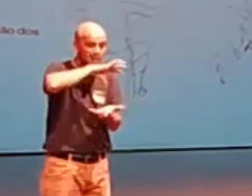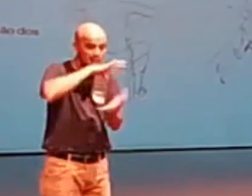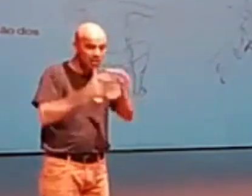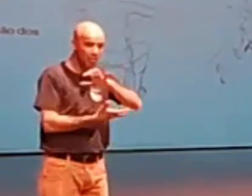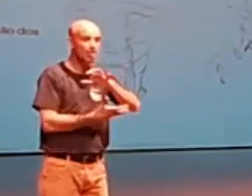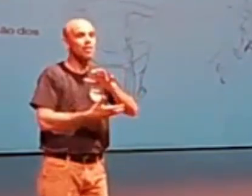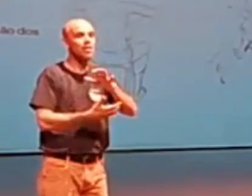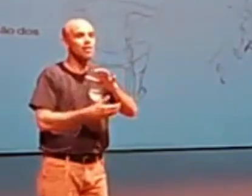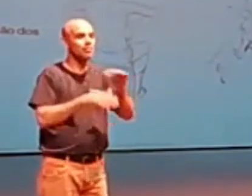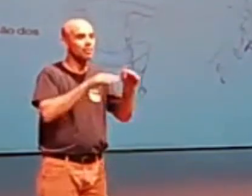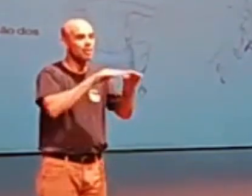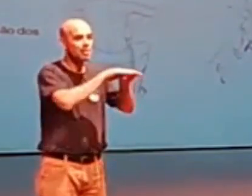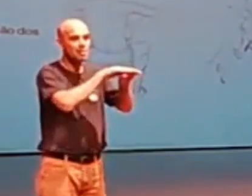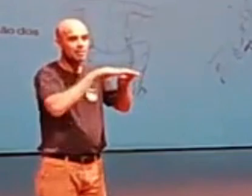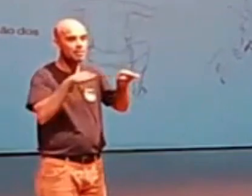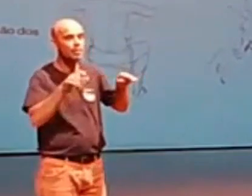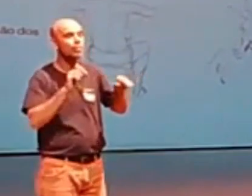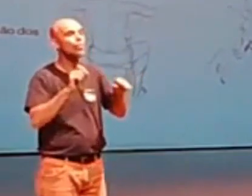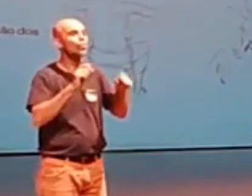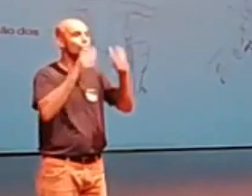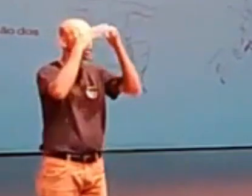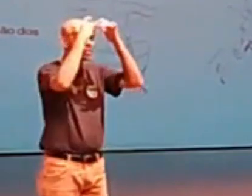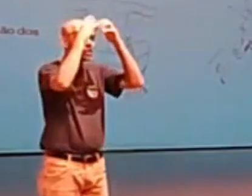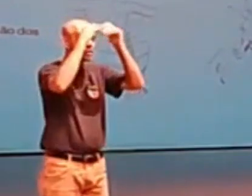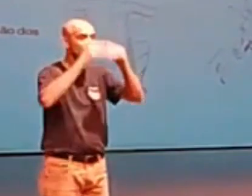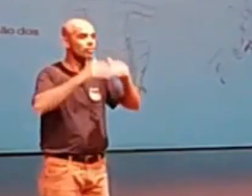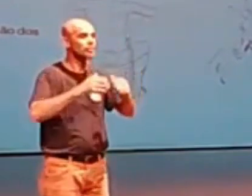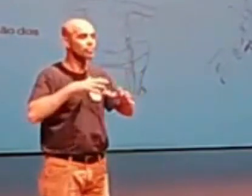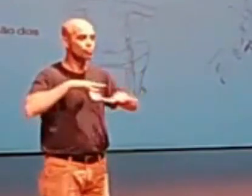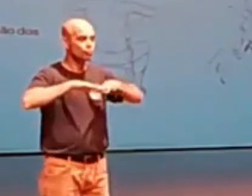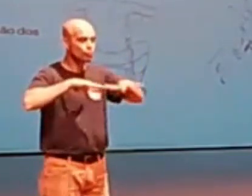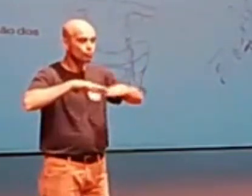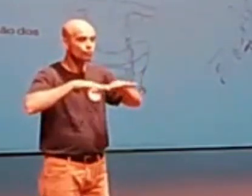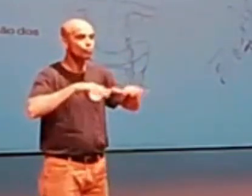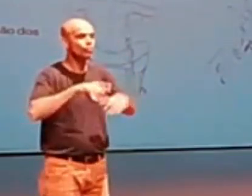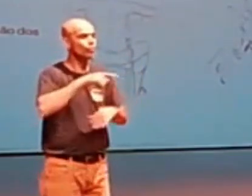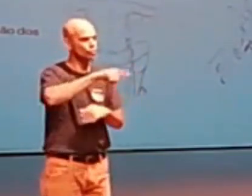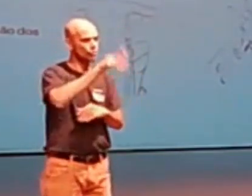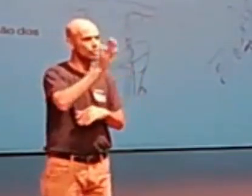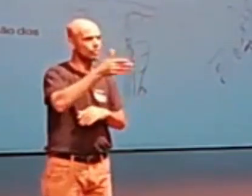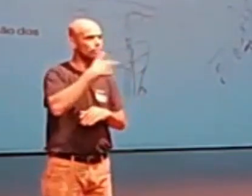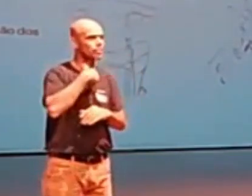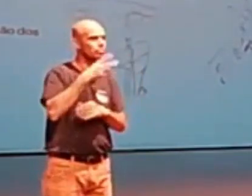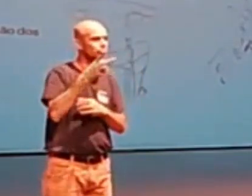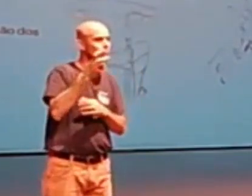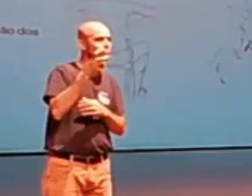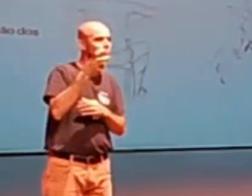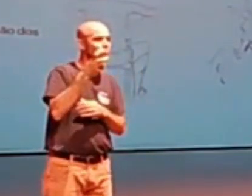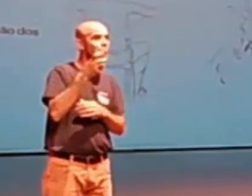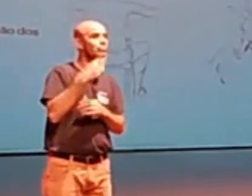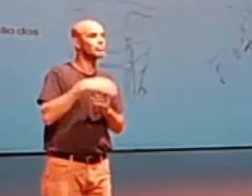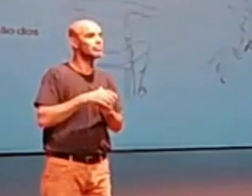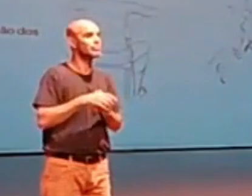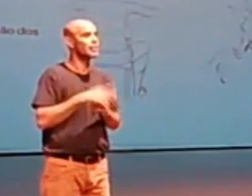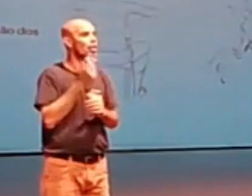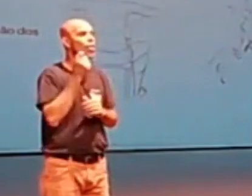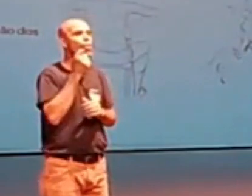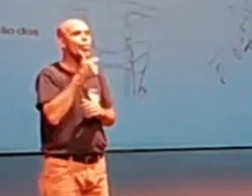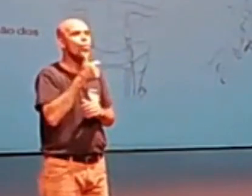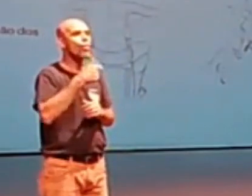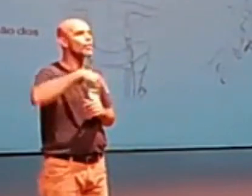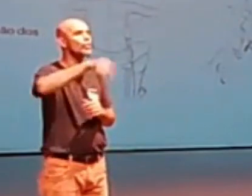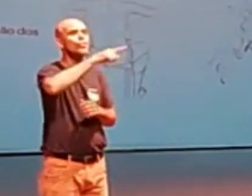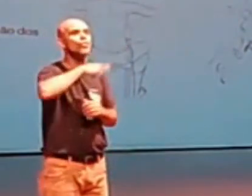que ele virou neuromotor. O que eu estou querendo dizer com isso? Vocês já devem ter visto que, acho que quase todo mundo